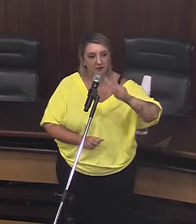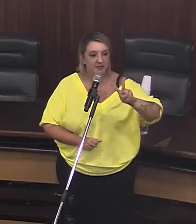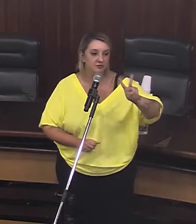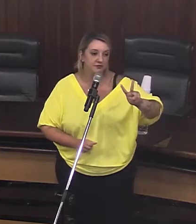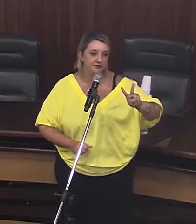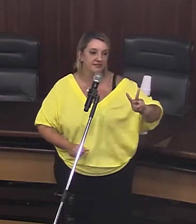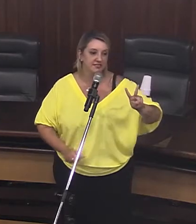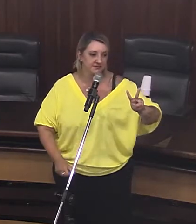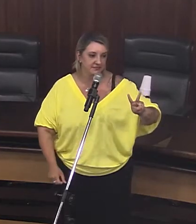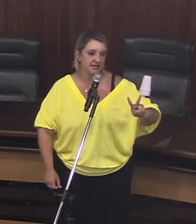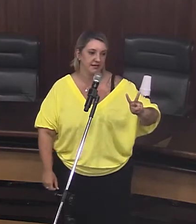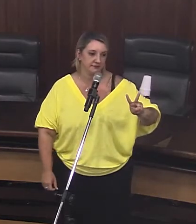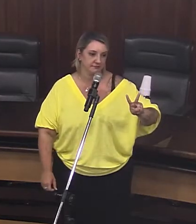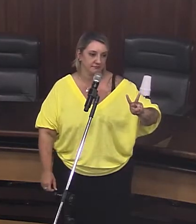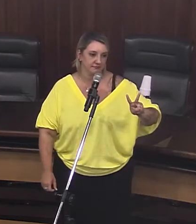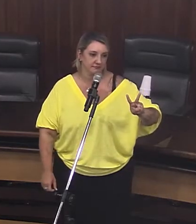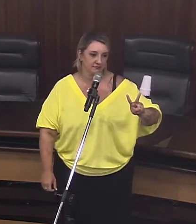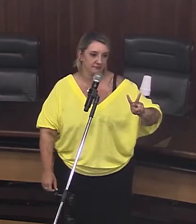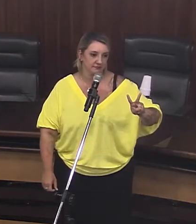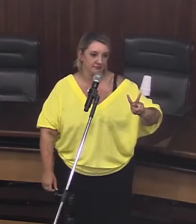menos, o V vocês fizeram. O L.